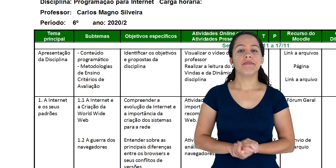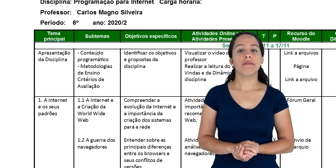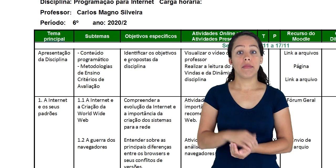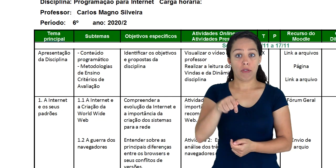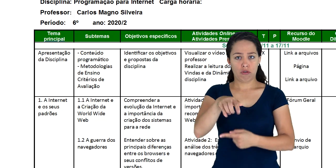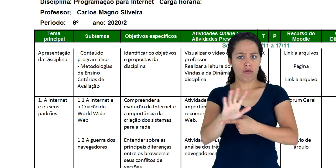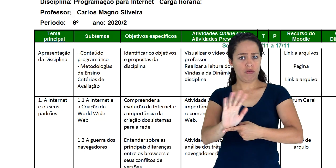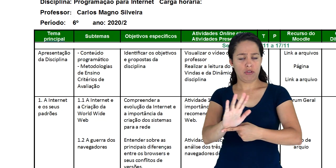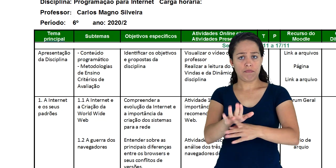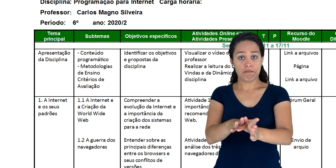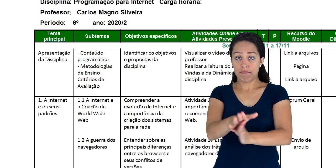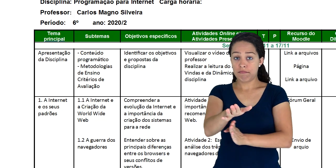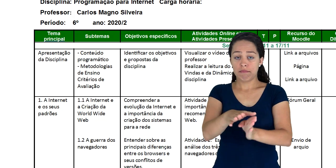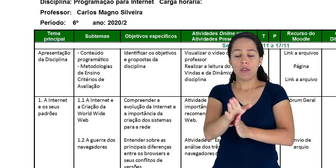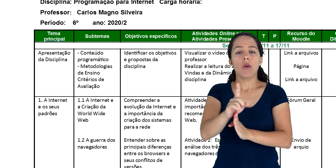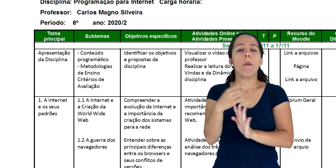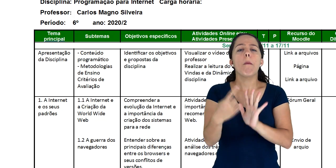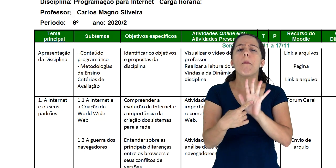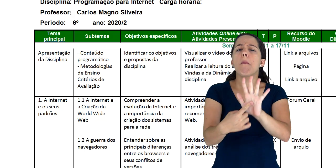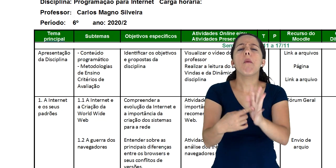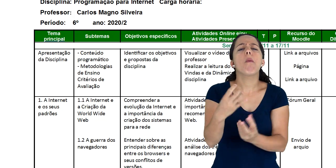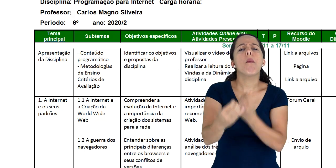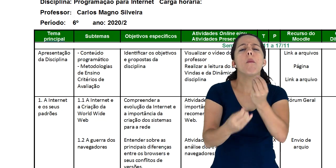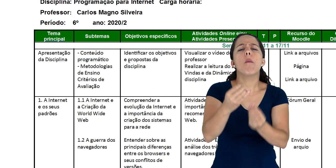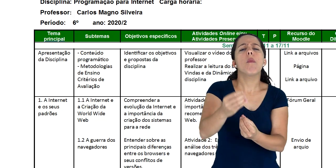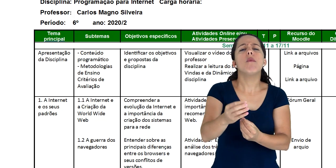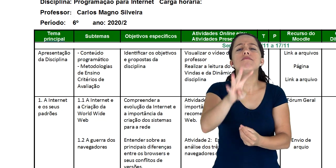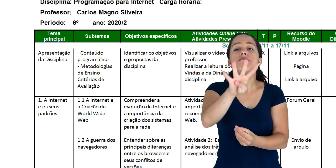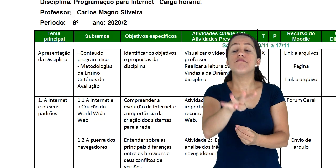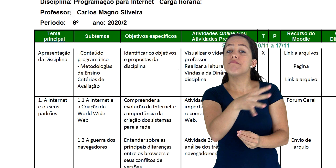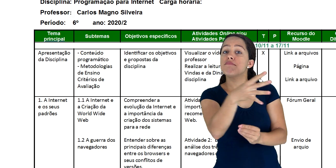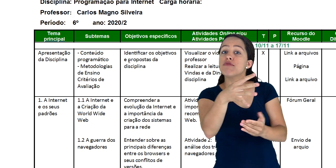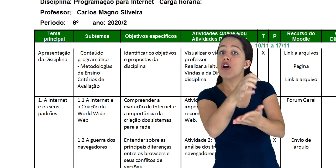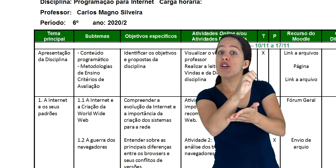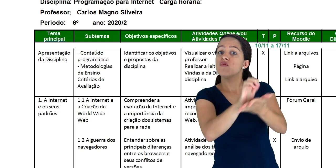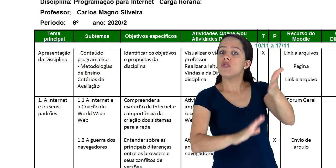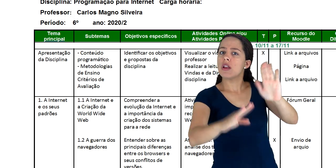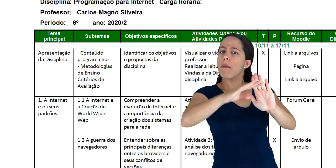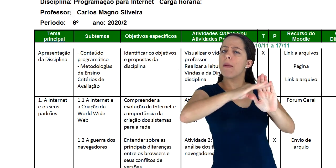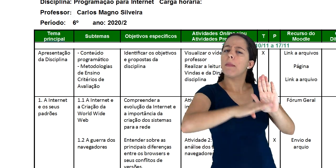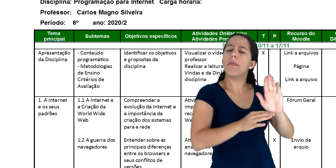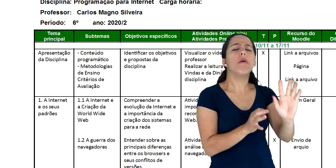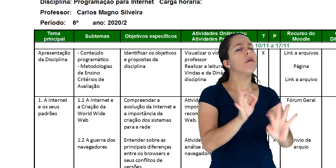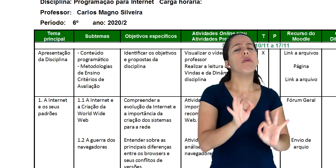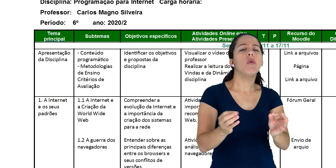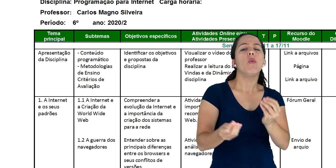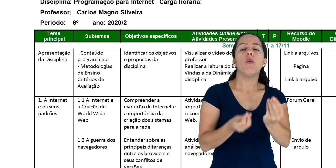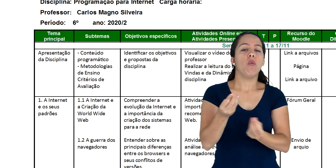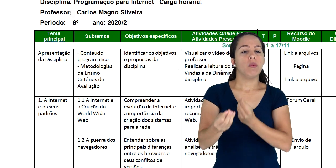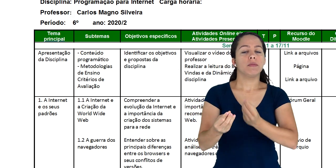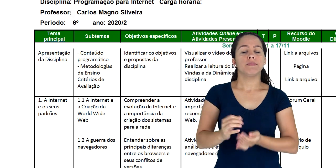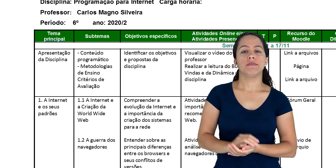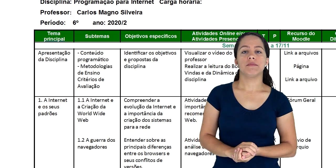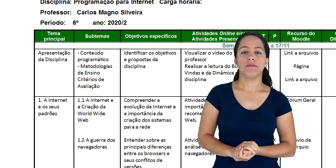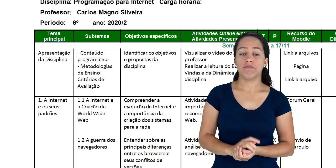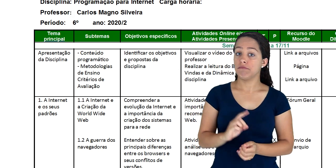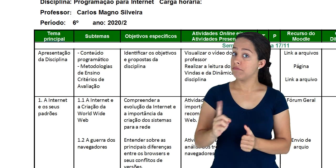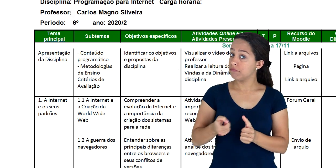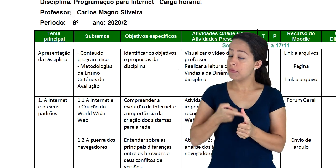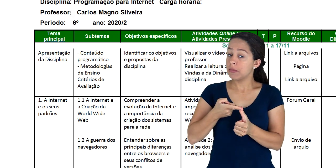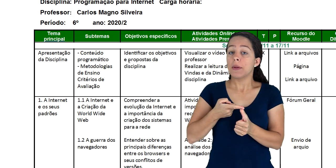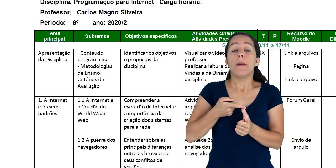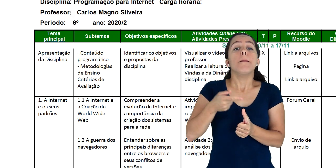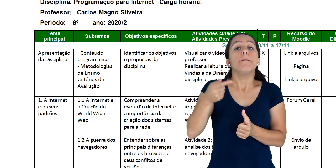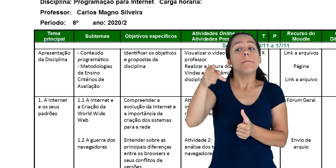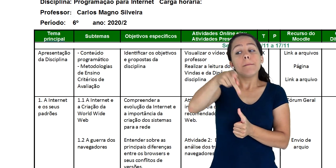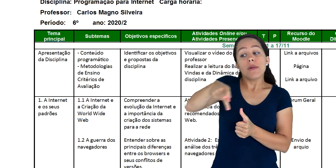Olá! Neste tutorial, iremos mostrar como o mapa de atividades deverá ser elaborado.